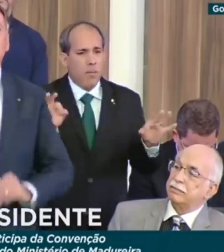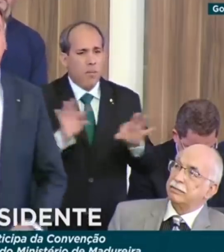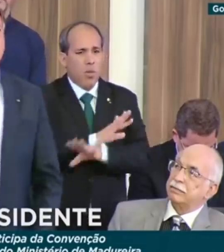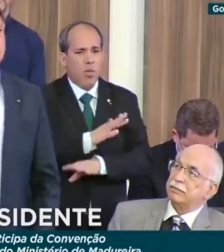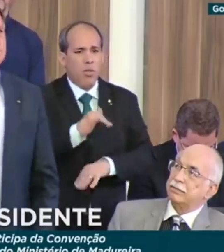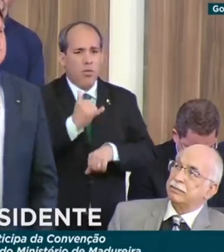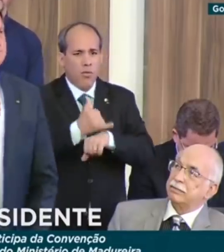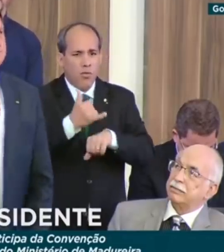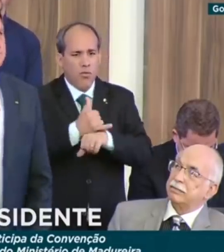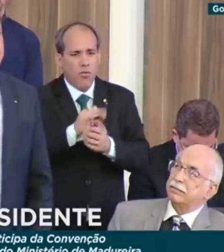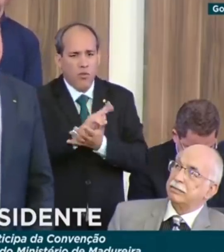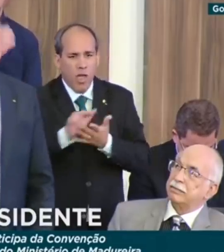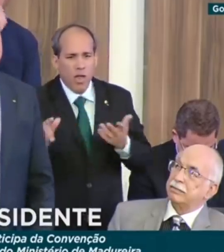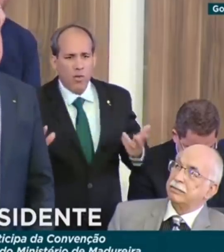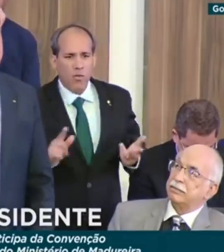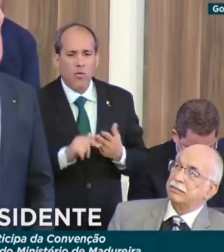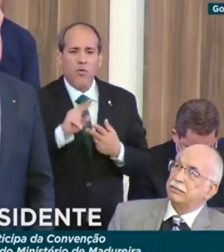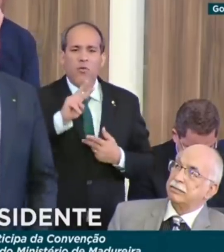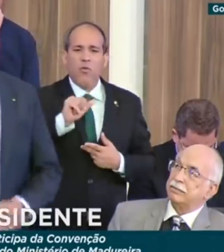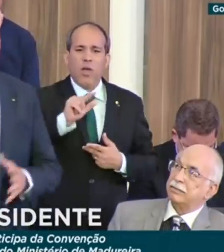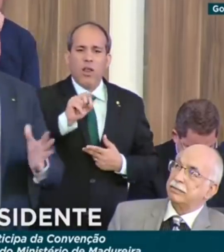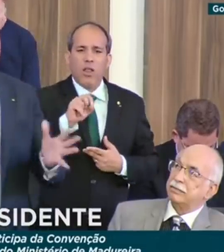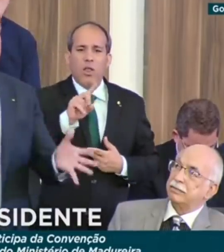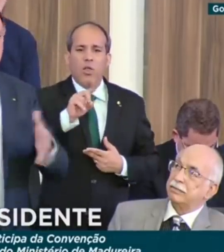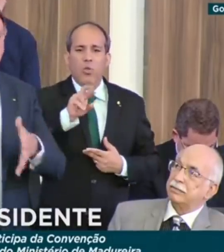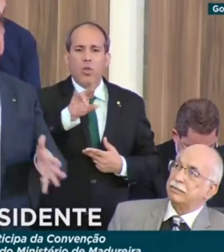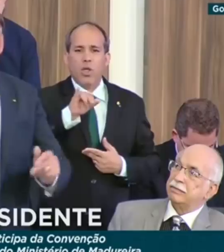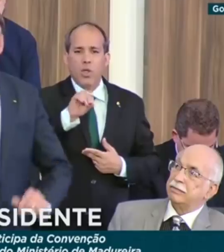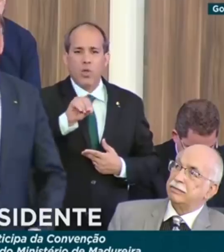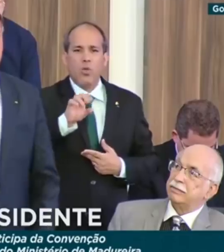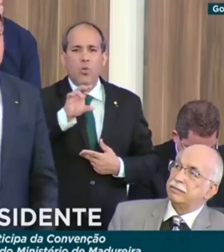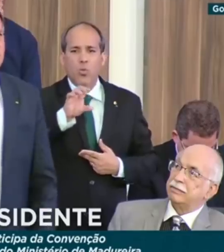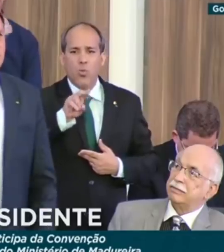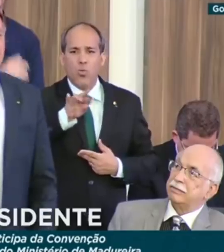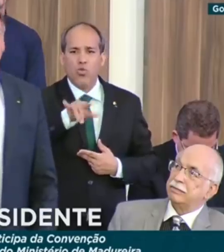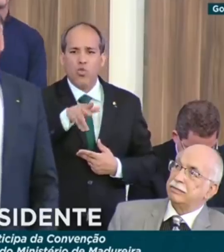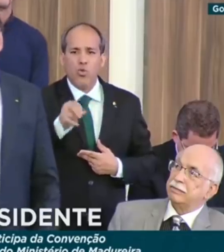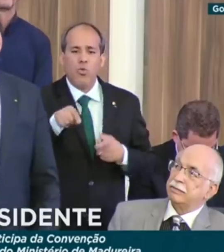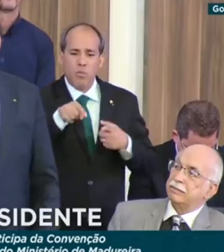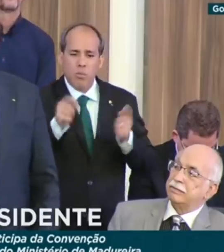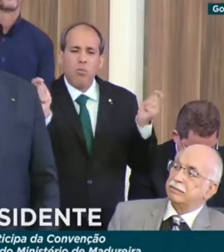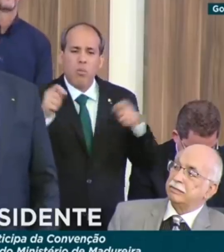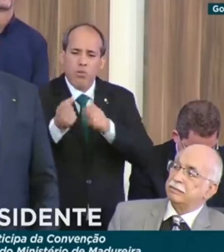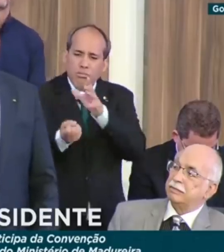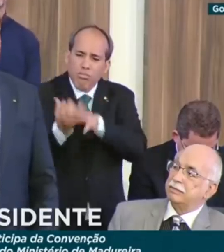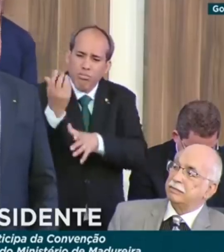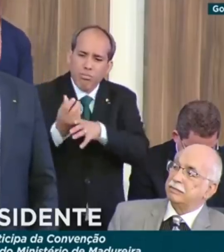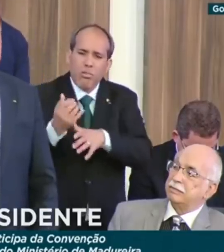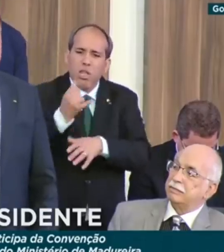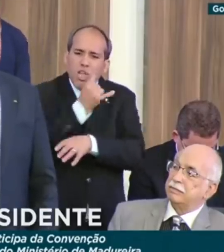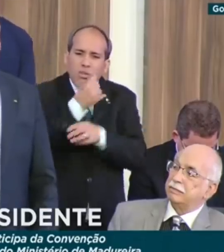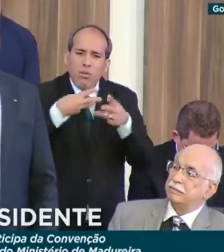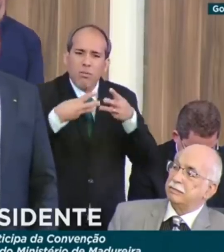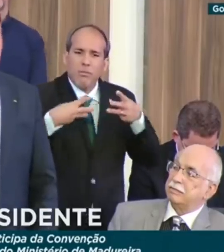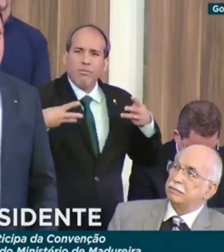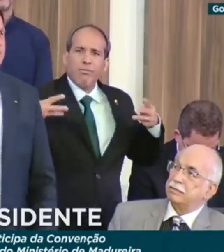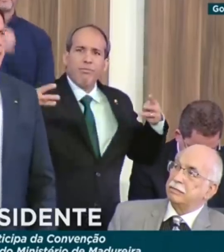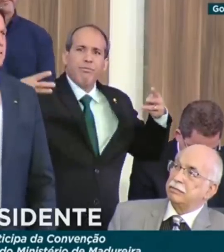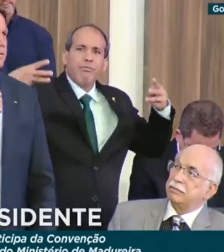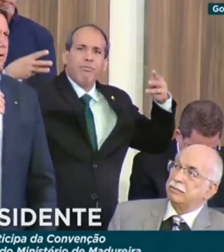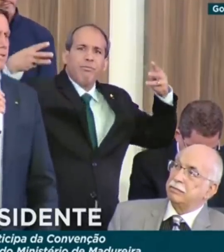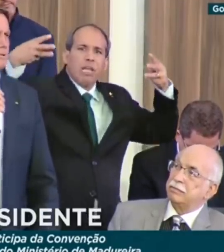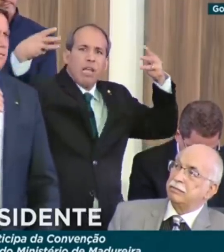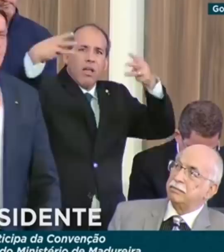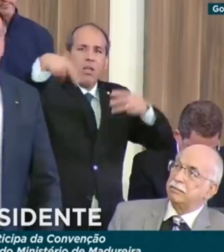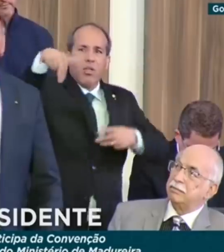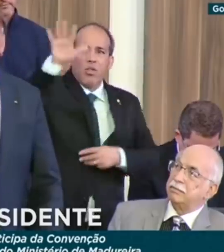do Rio Cotingo, que pode ali dar energia para todo o Nordeste e para parte da